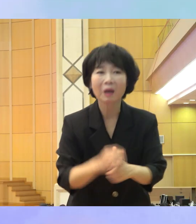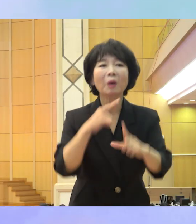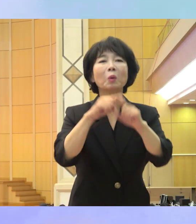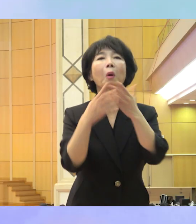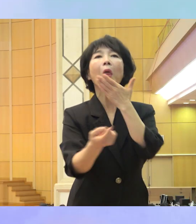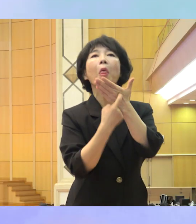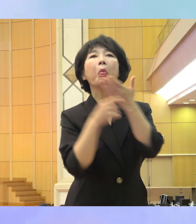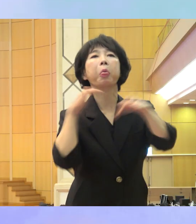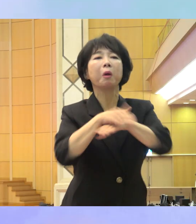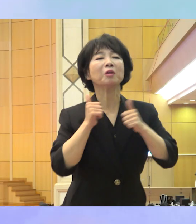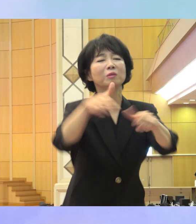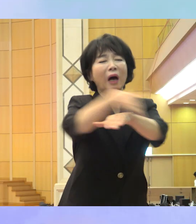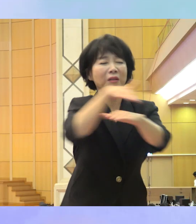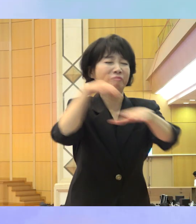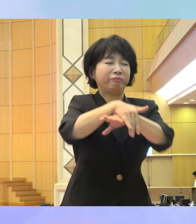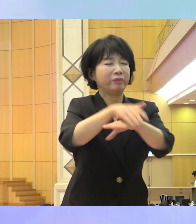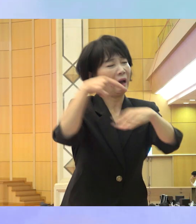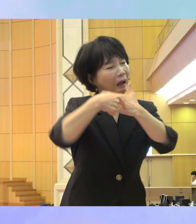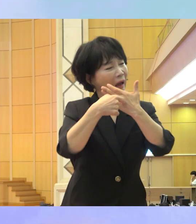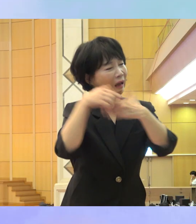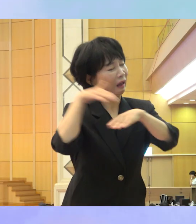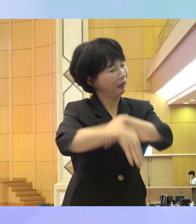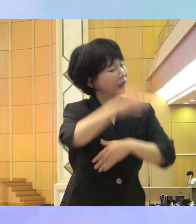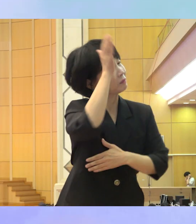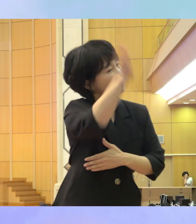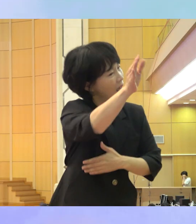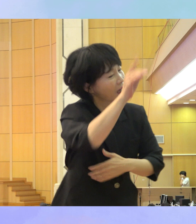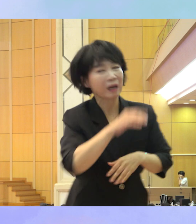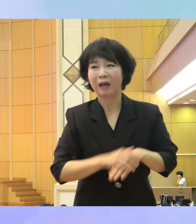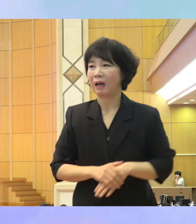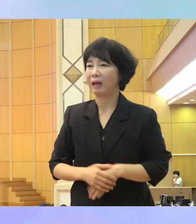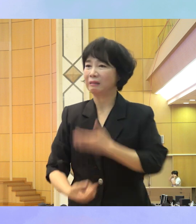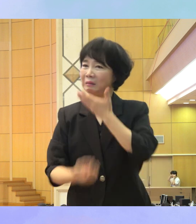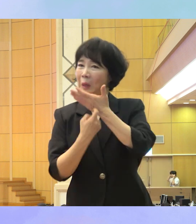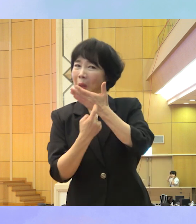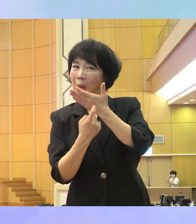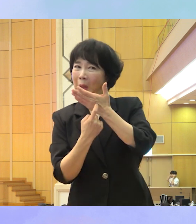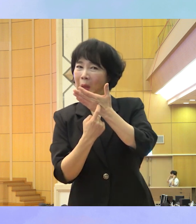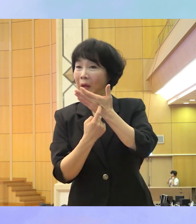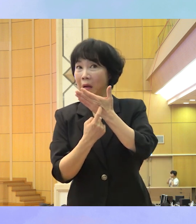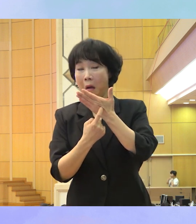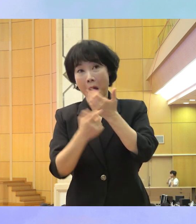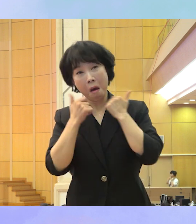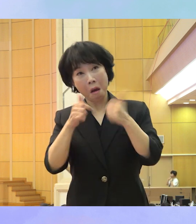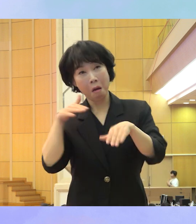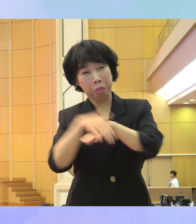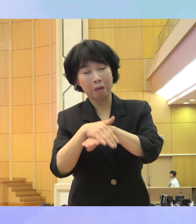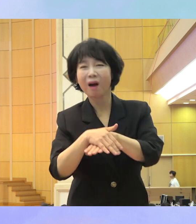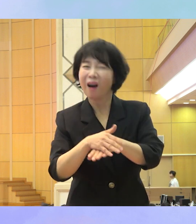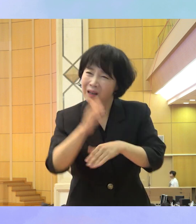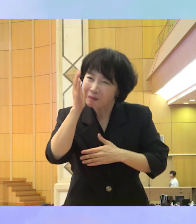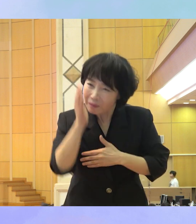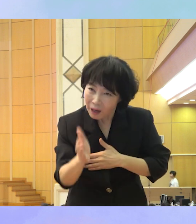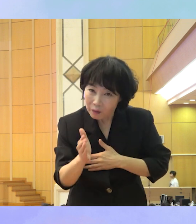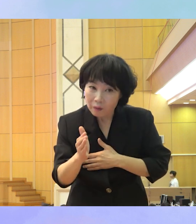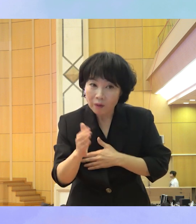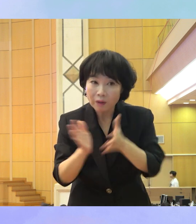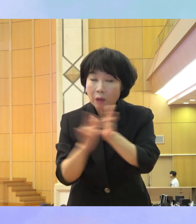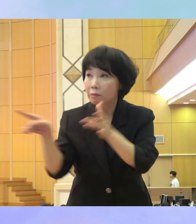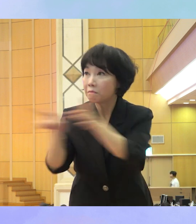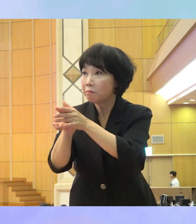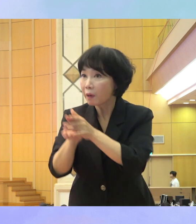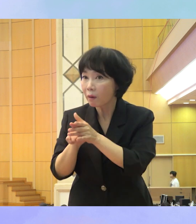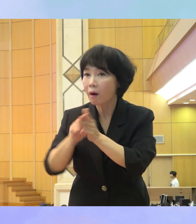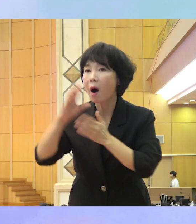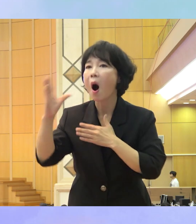됩니까? 사람들이 말할 때 아이고 우리 교인이야, 저 사람은 교인이야. 그건 교회 다니는 사람이, 그냥